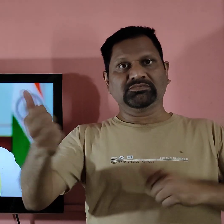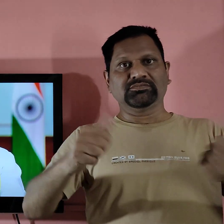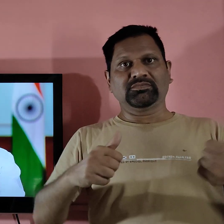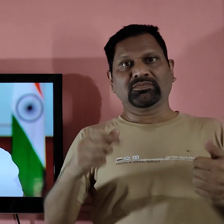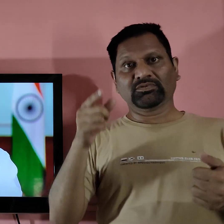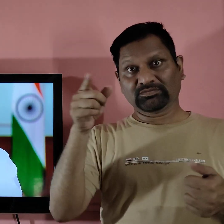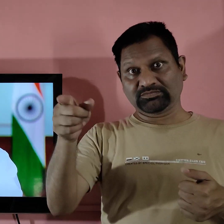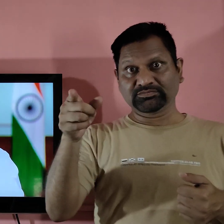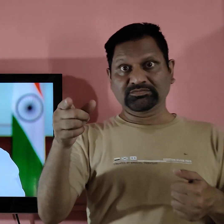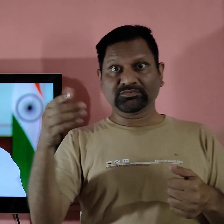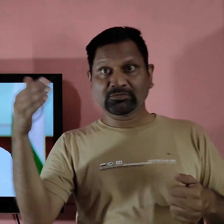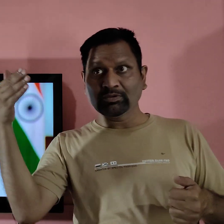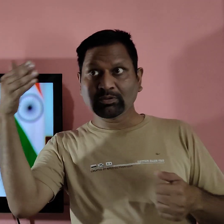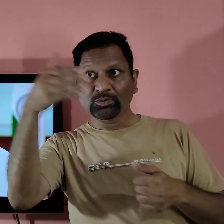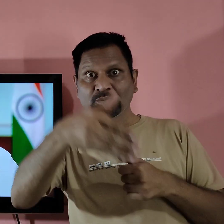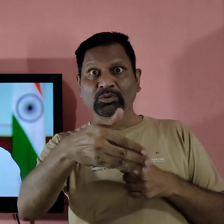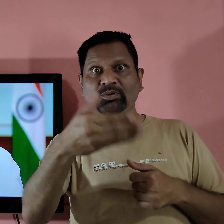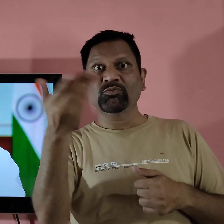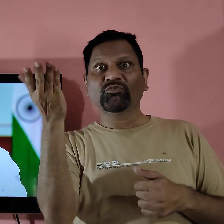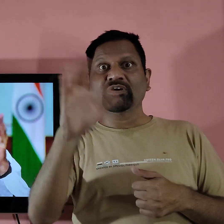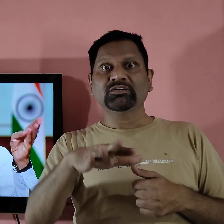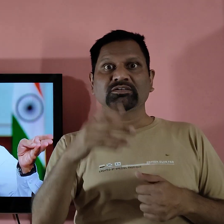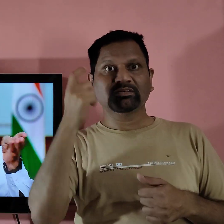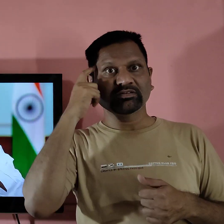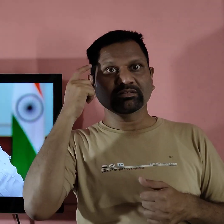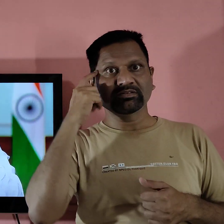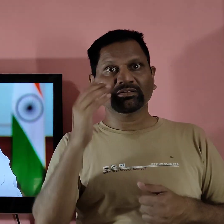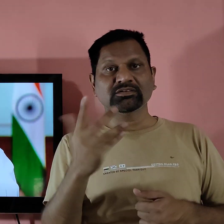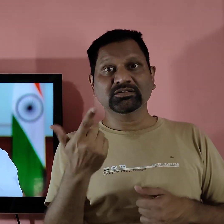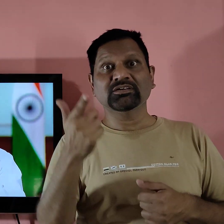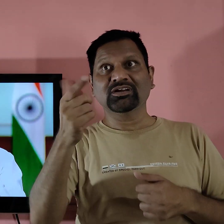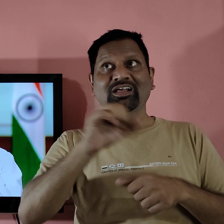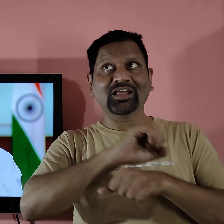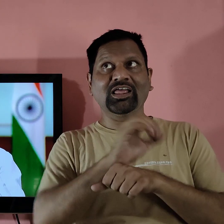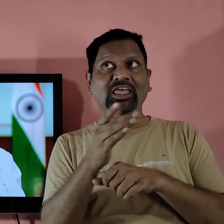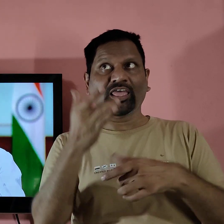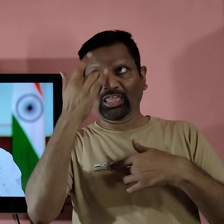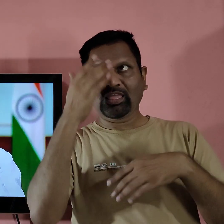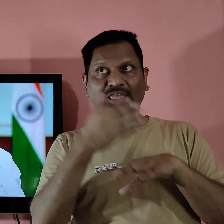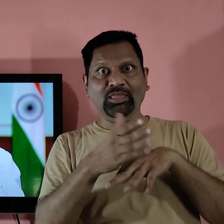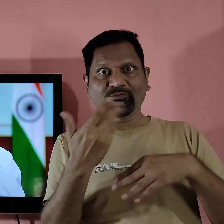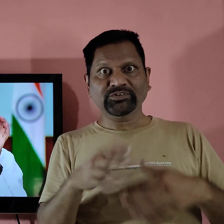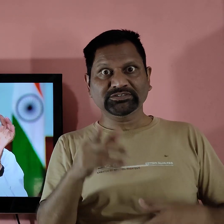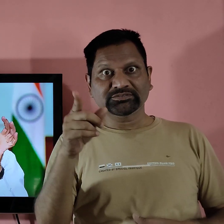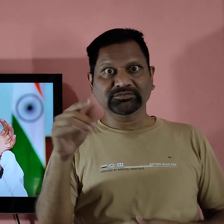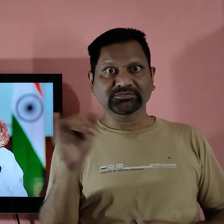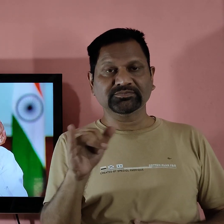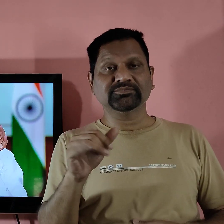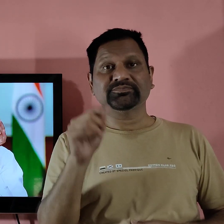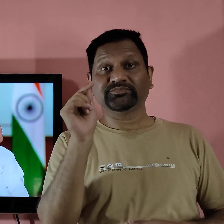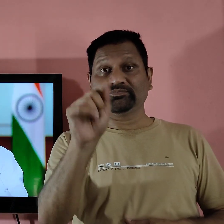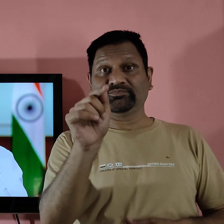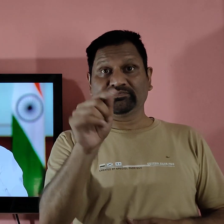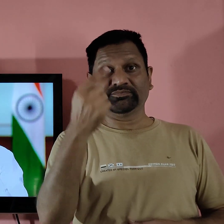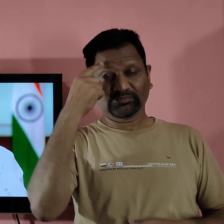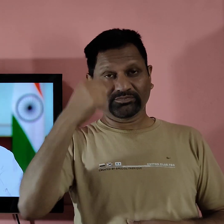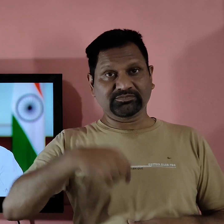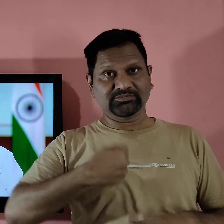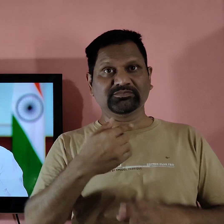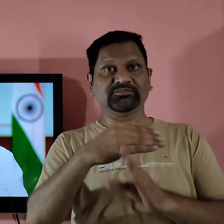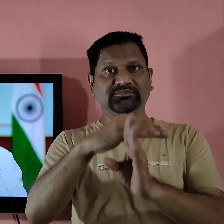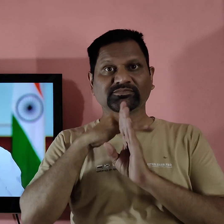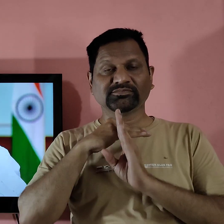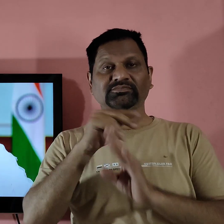किसी ऐसे इलाके से तो नहीं आया जो कोरोना प्रभावित रहा हो। आपकी खुद की सुरक्षा के